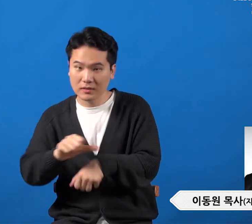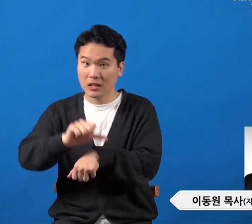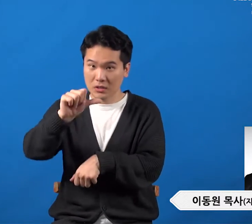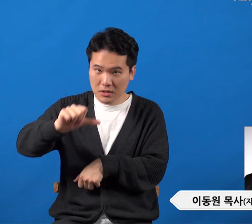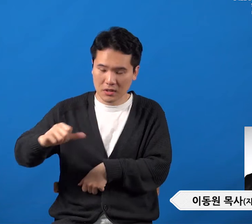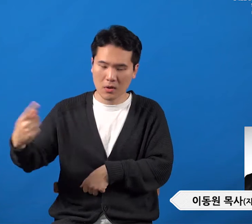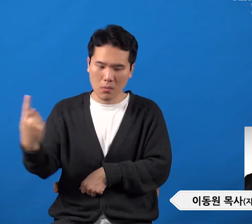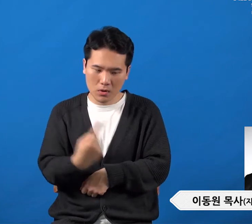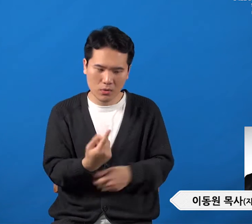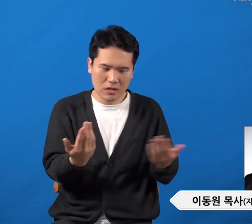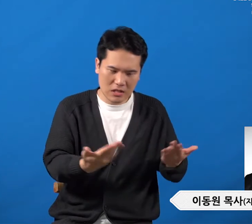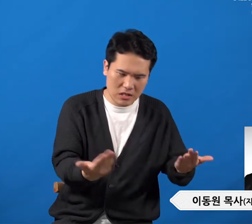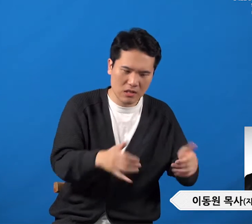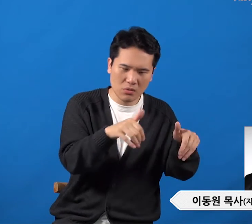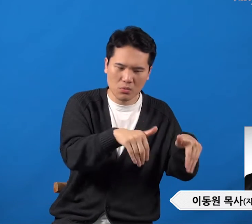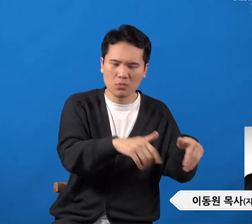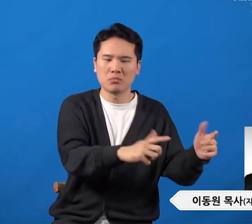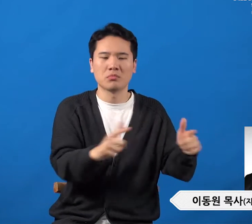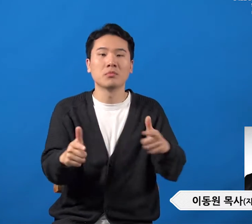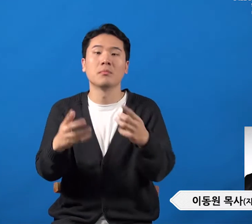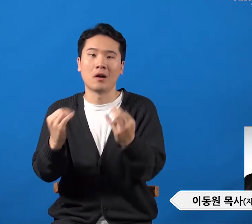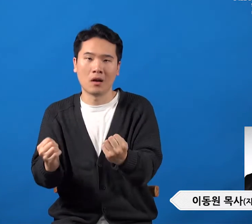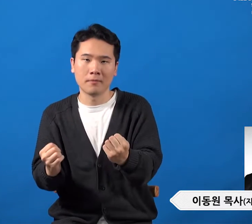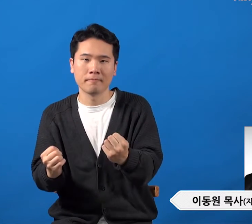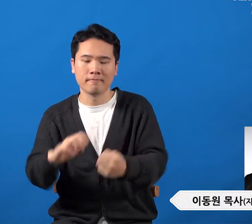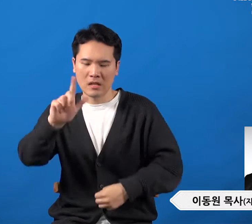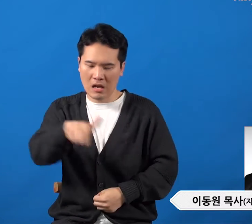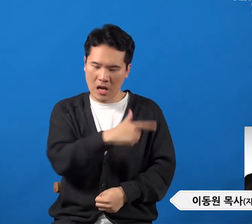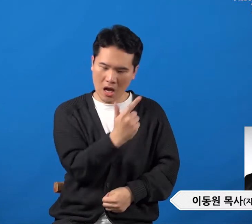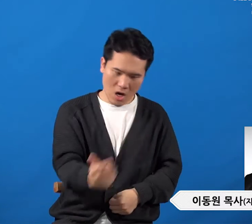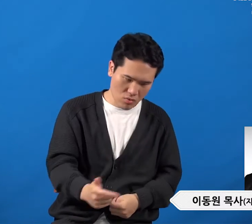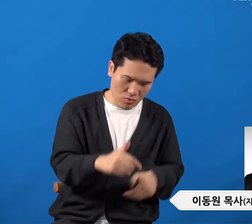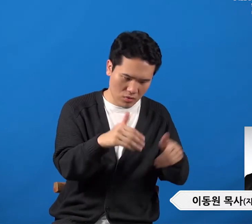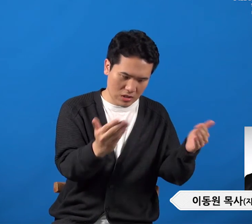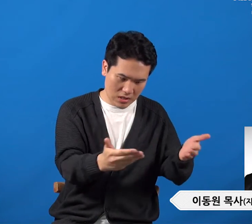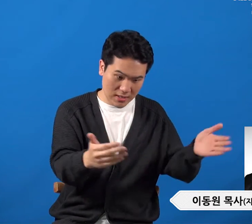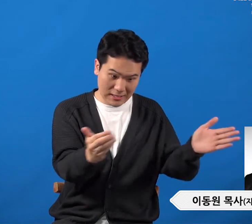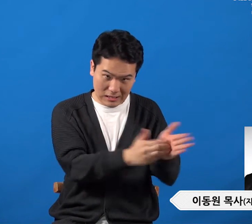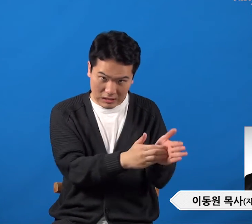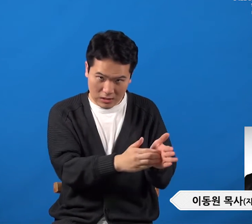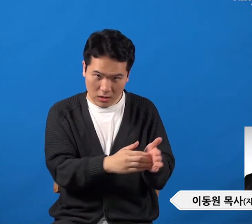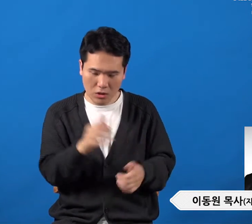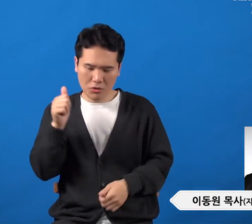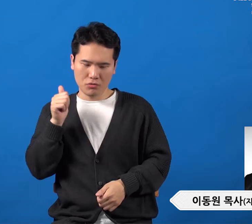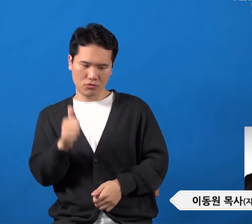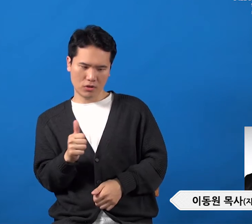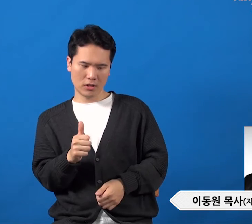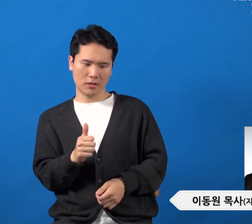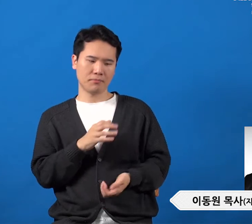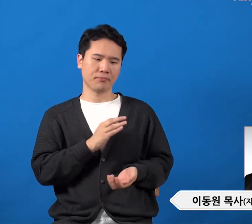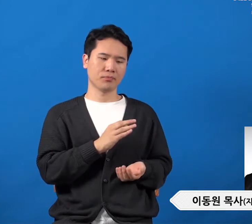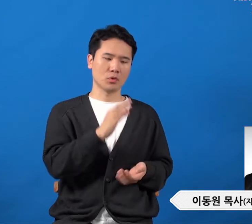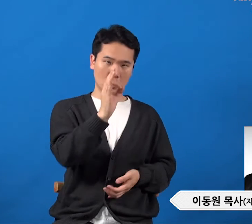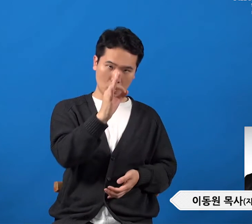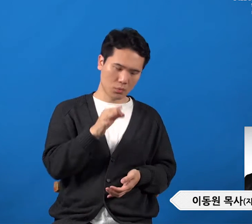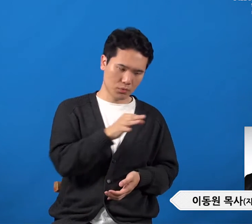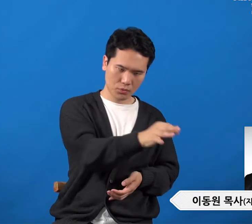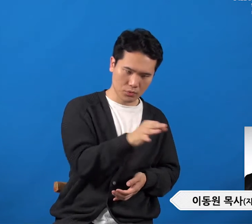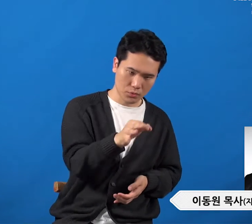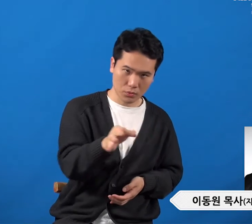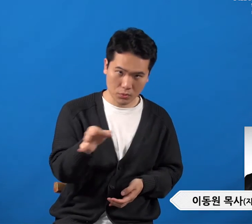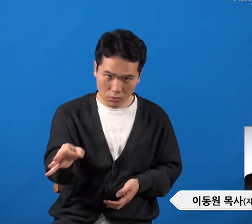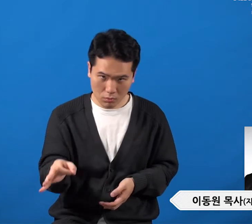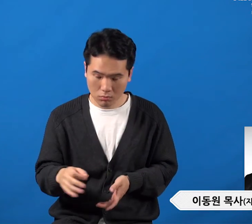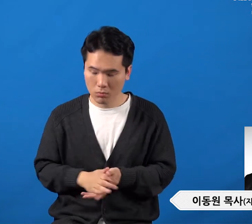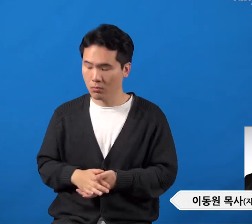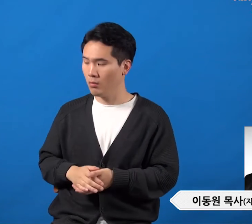일꾼. 하루가 지나고 일당을 포도원 주인이 지불하자 이른 아침부터 일한 사람들이 불평하기